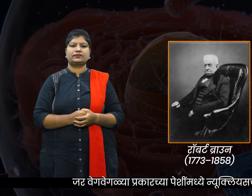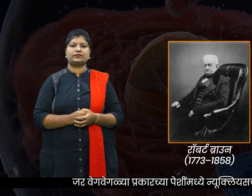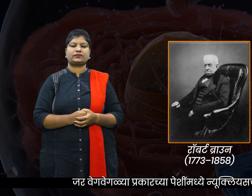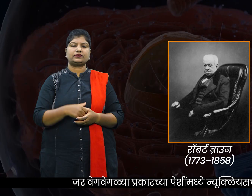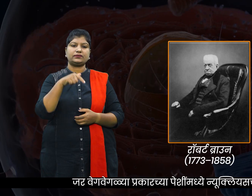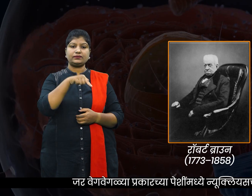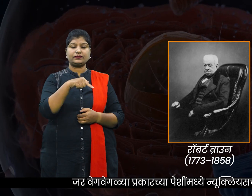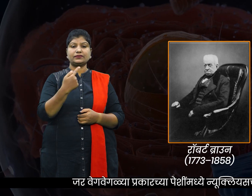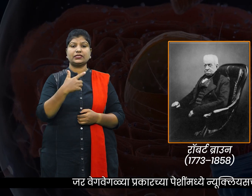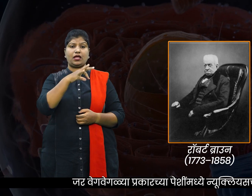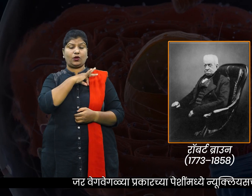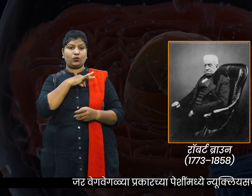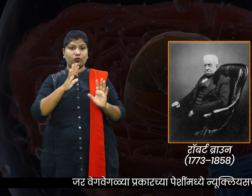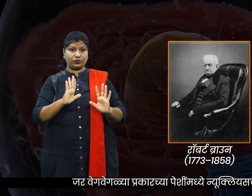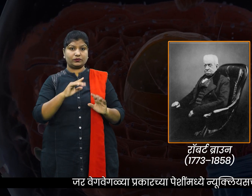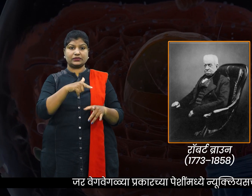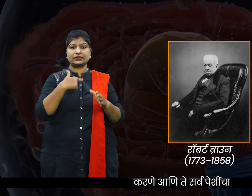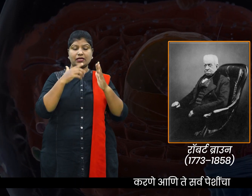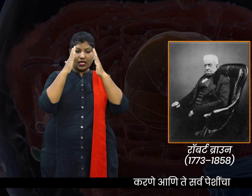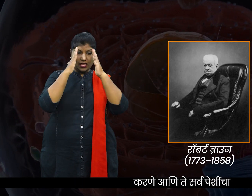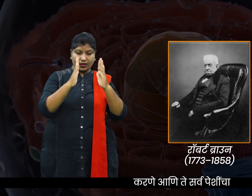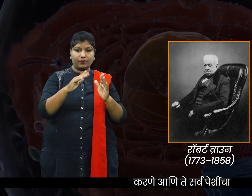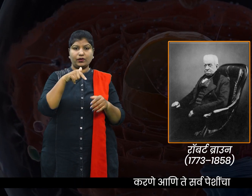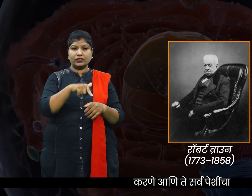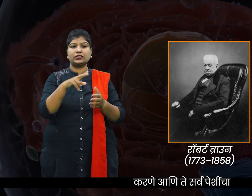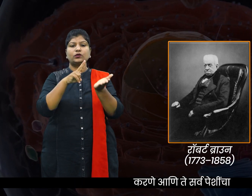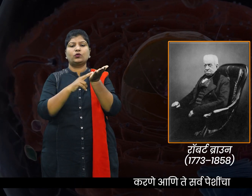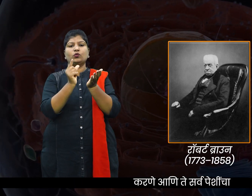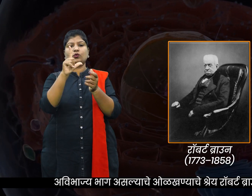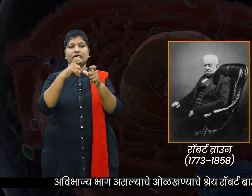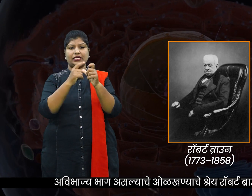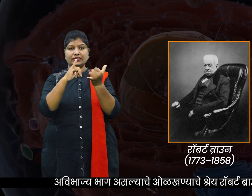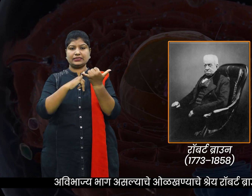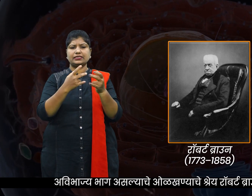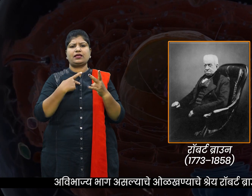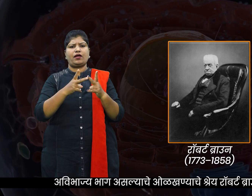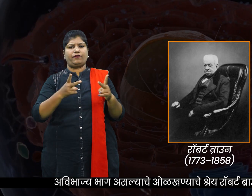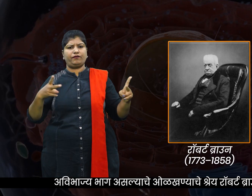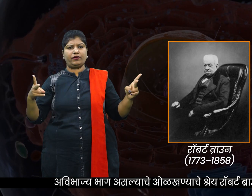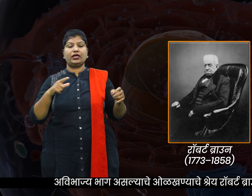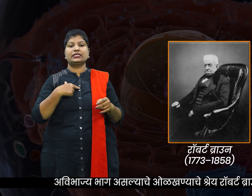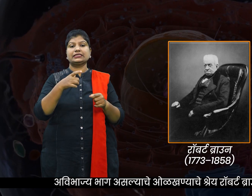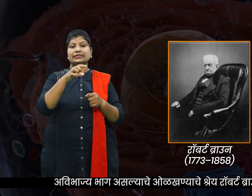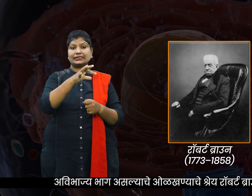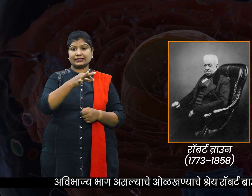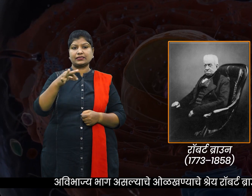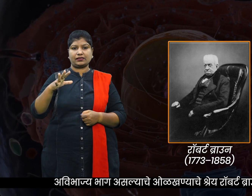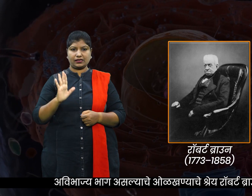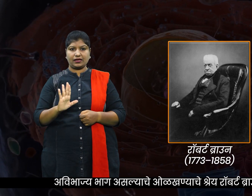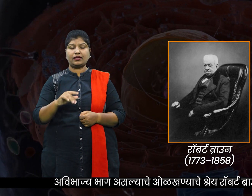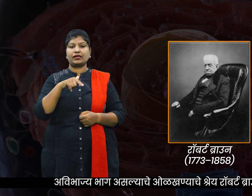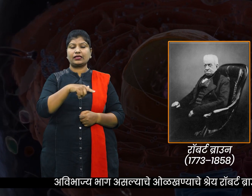जर वेगवेगळ्या प्रकारच्या पेशींमध्ये न्यूक्लियसचे निरीक्षण करणे आणि ते सर्व पेशींना अविभाज्य भाग असल्याचे ओळखण्याचे